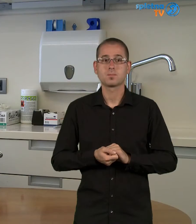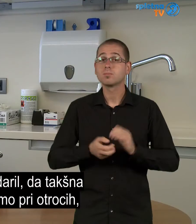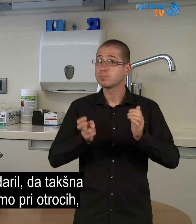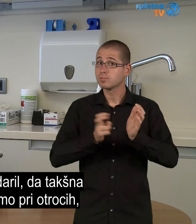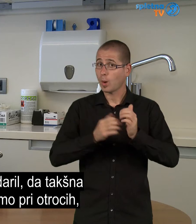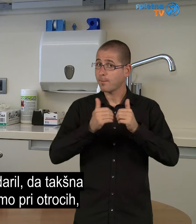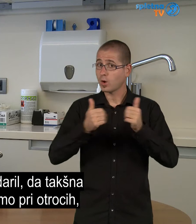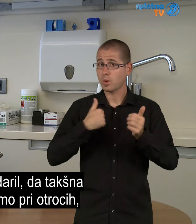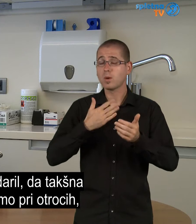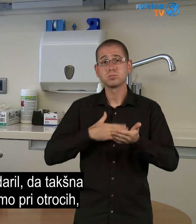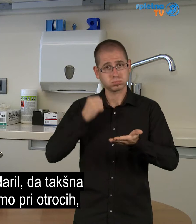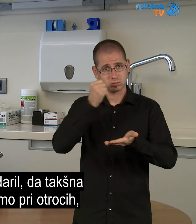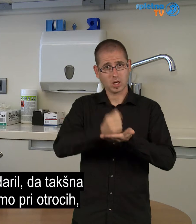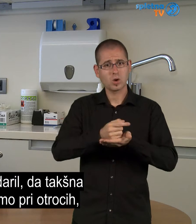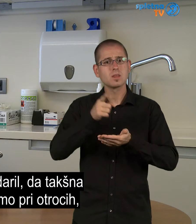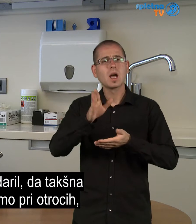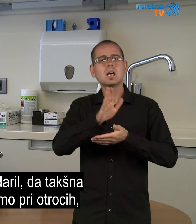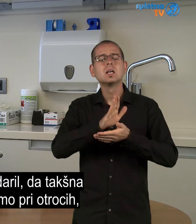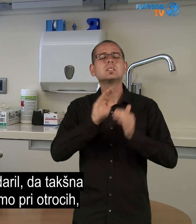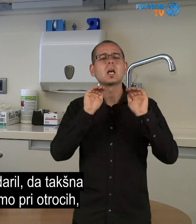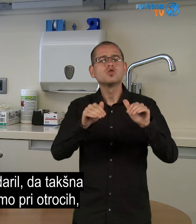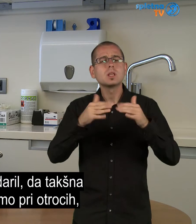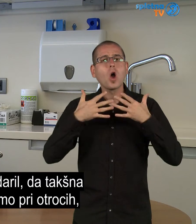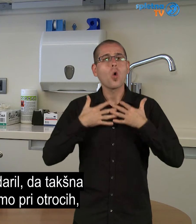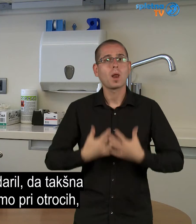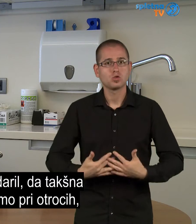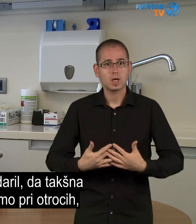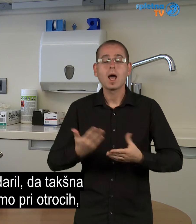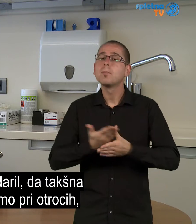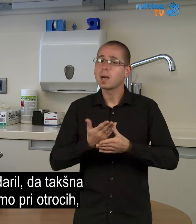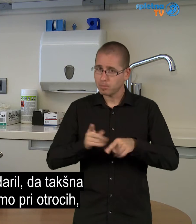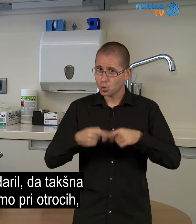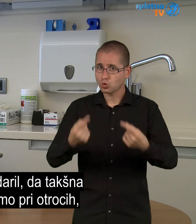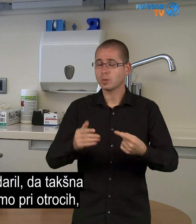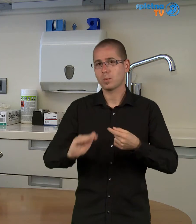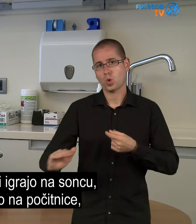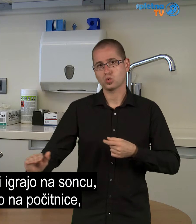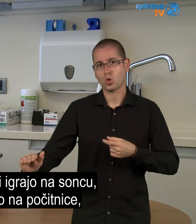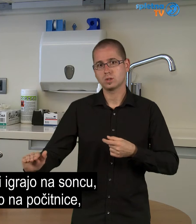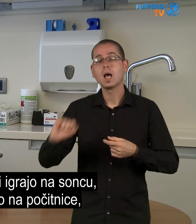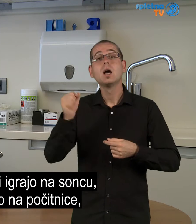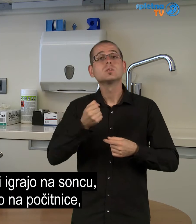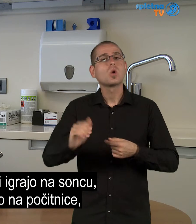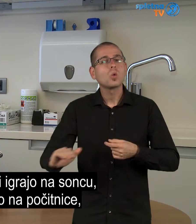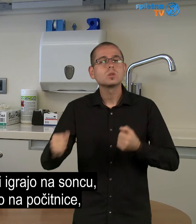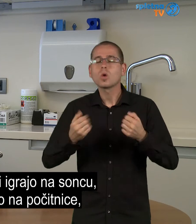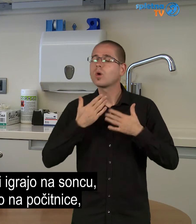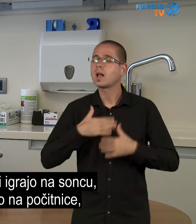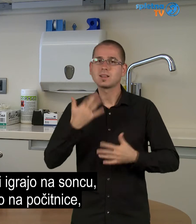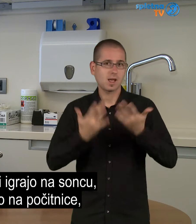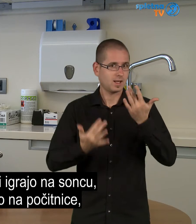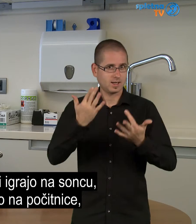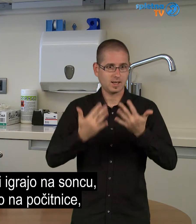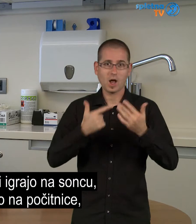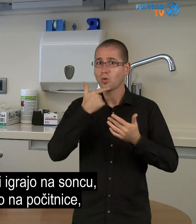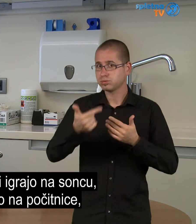Še posebej bi poudaril, da taka zaščitna oblačila priporočamo pri otrocih, ker se otroci zelo radi igrajo